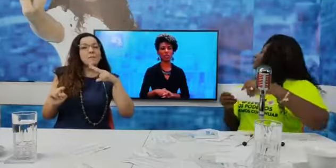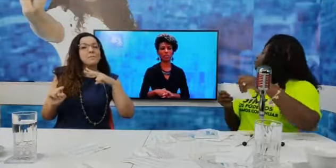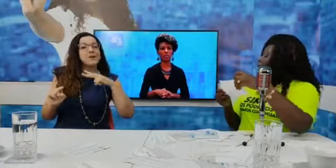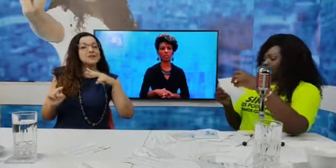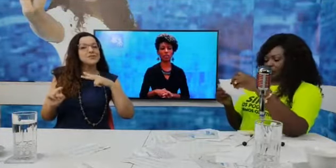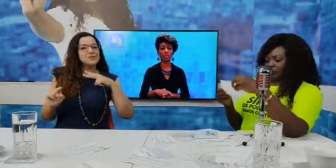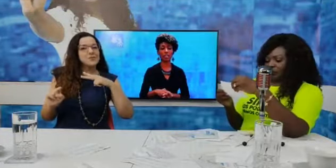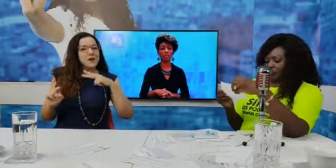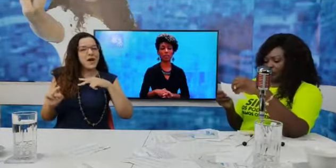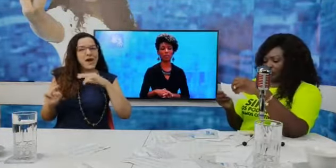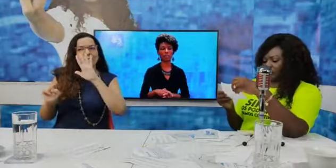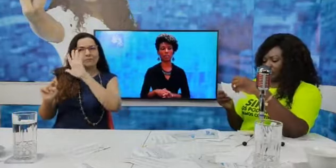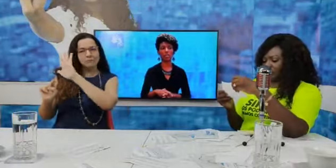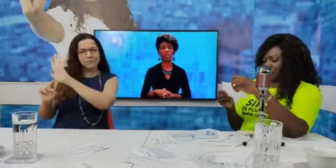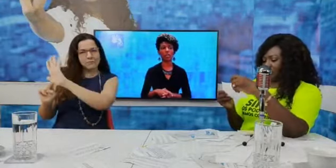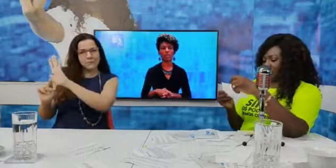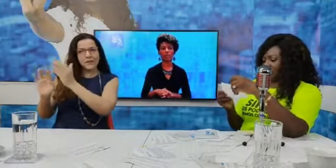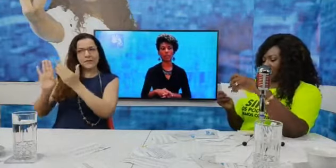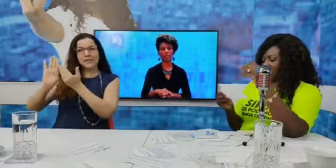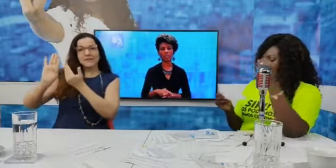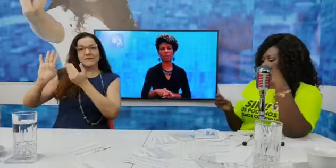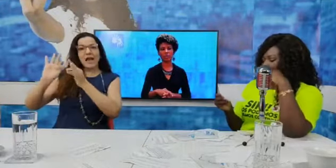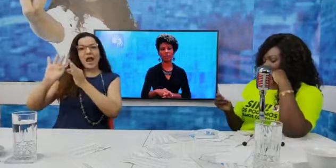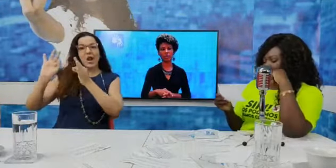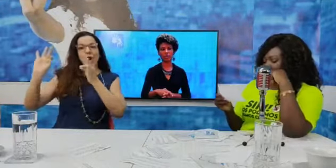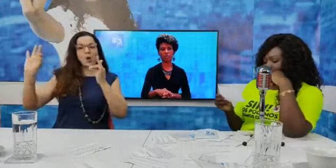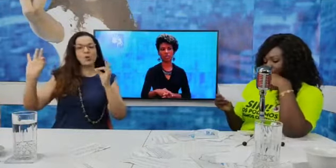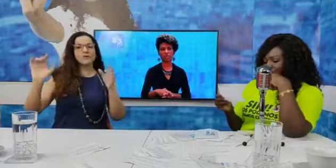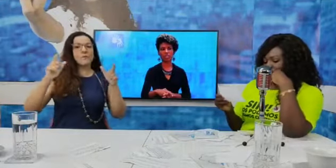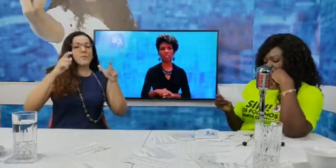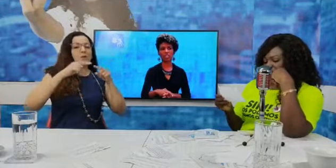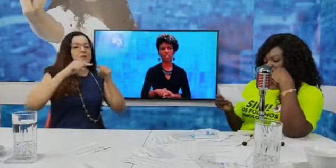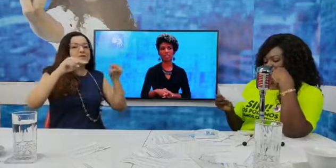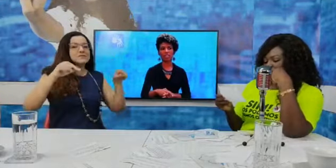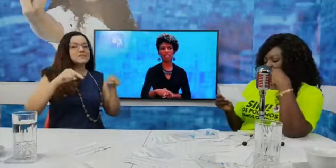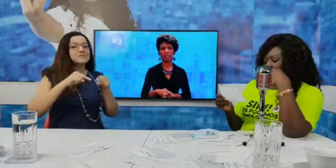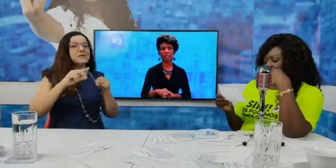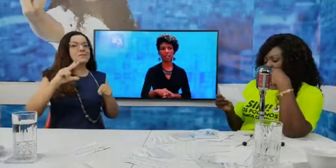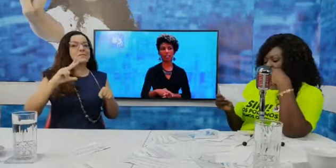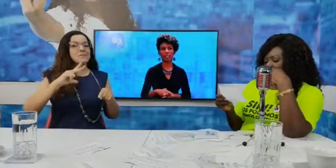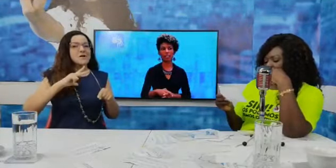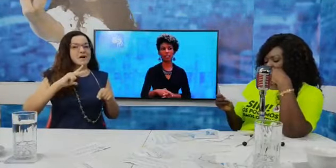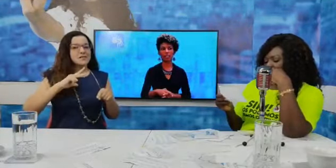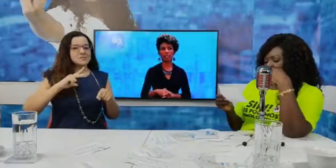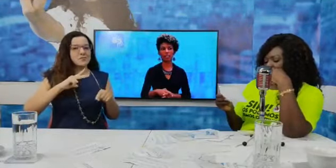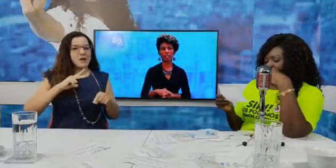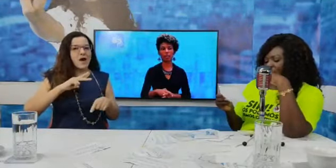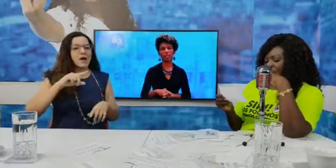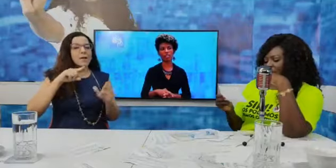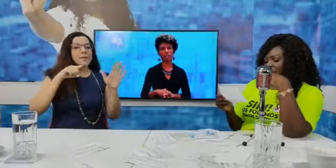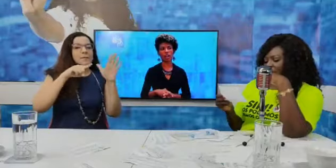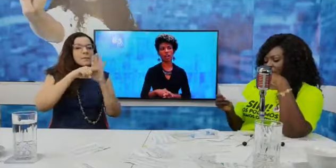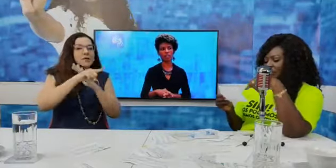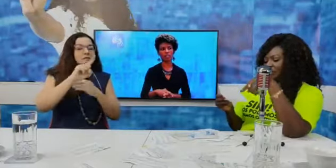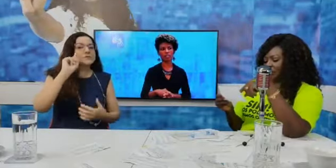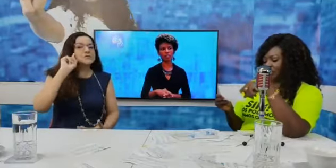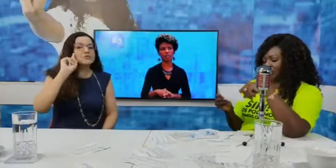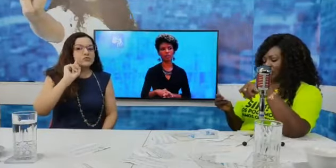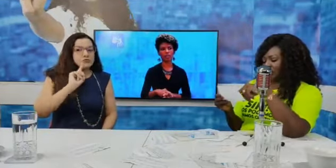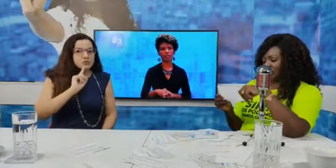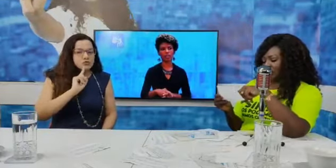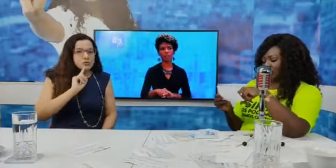ele vai junto, mas é importante perceber o afastamento do esposo quando eles estiverem separados, né, em um local particular,